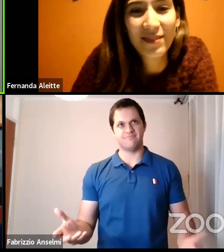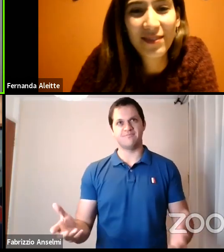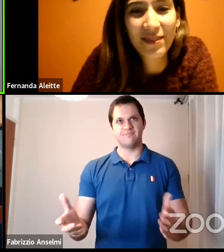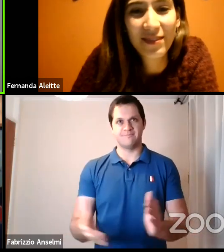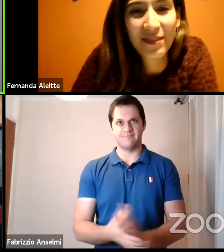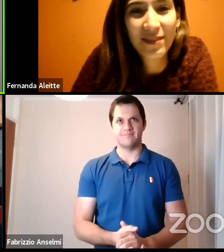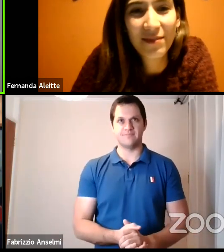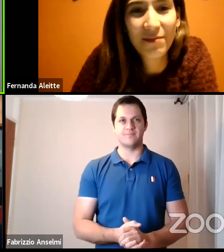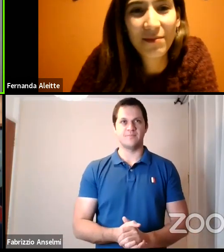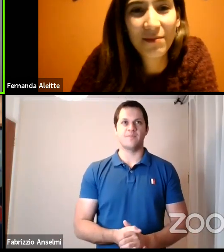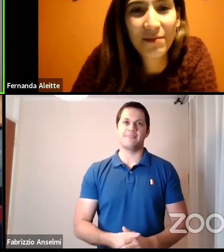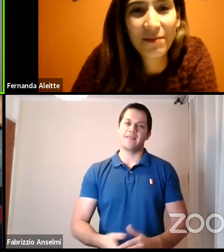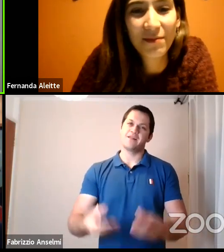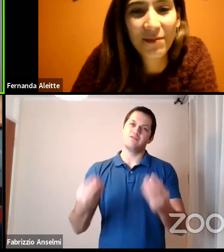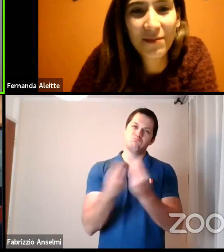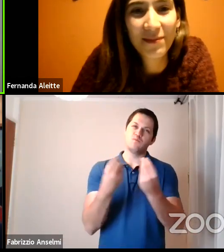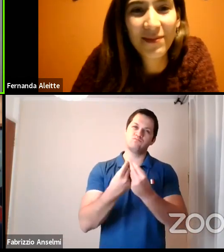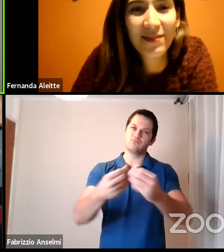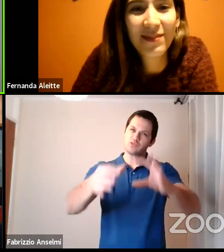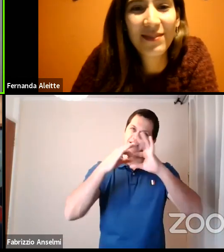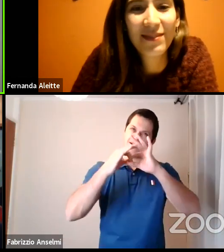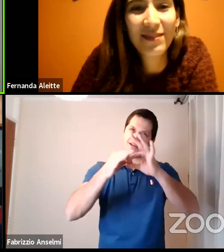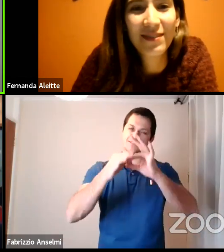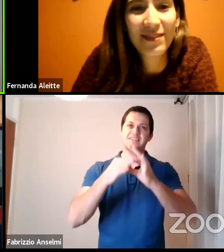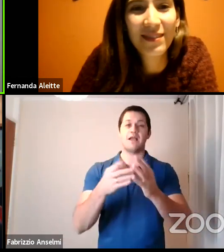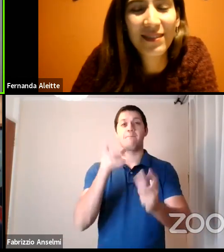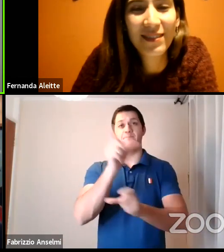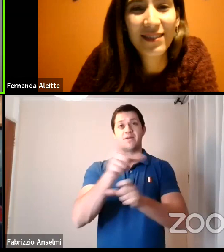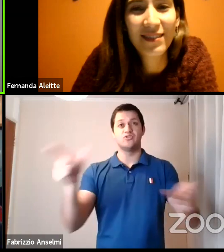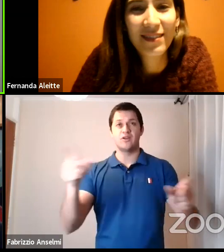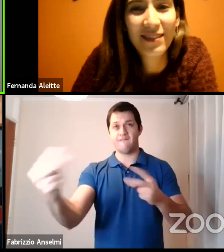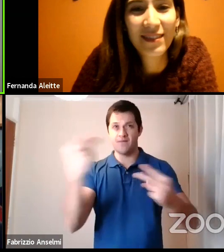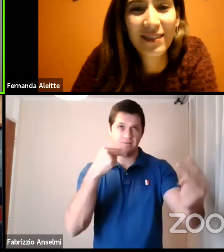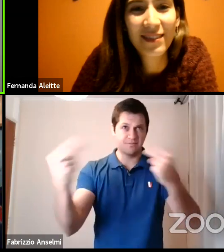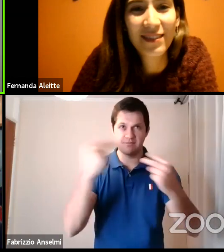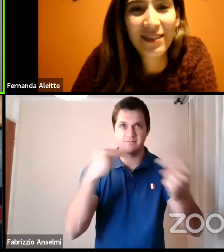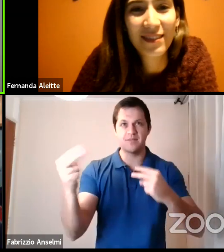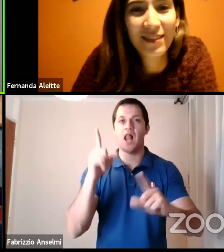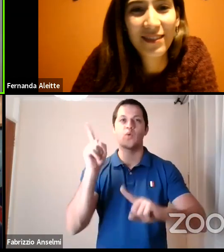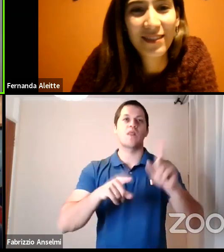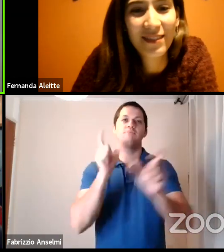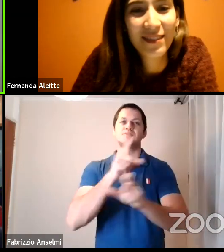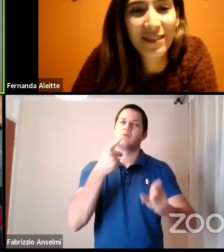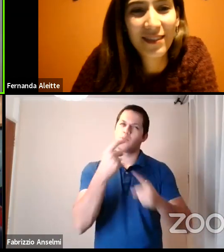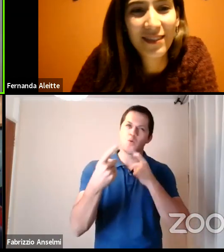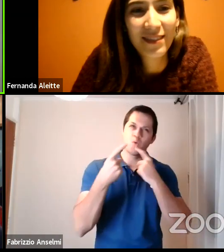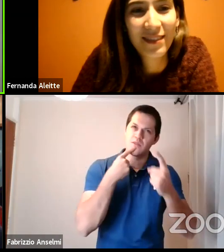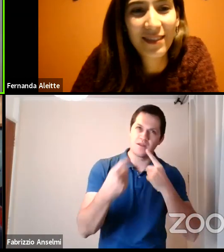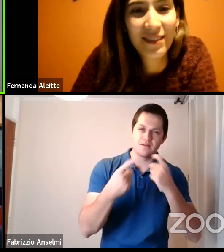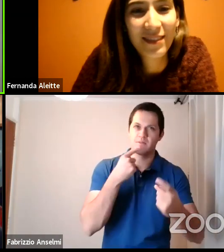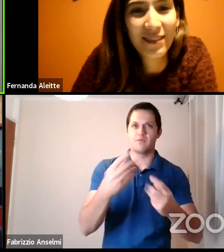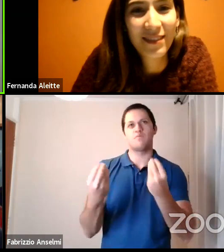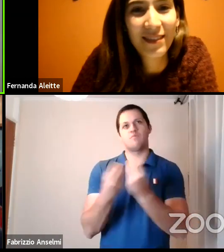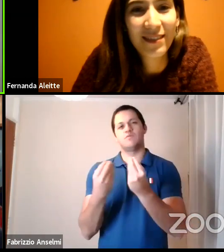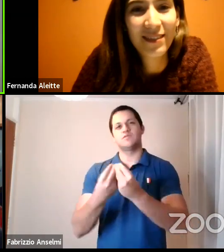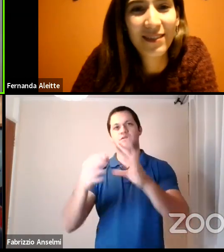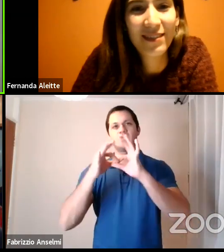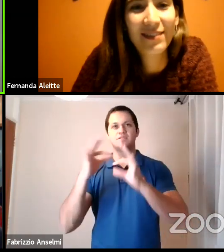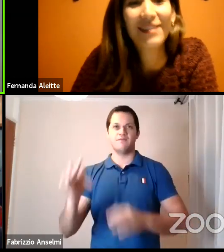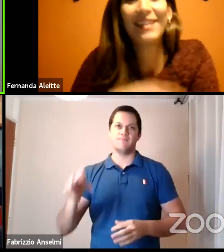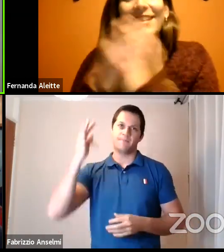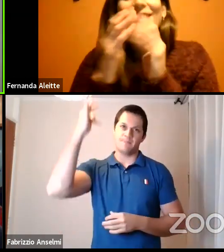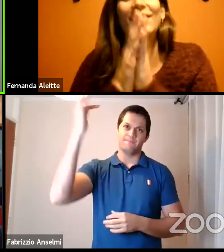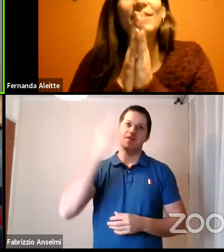Bueno, muchísimas gracias por las personas que están asistiendo, las que estuvieron participando en los foros. Muchísimas gracias a Fabricio por su interpretación,